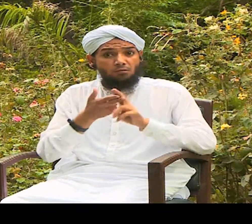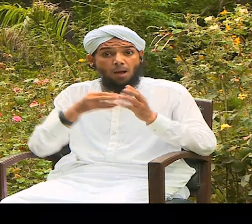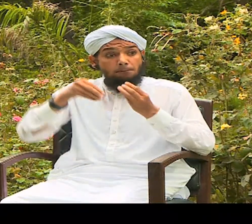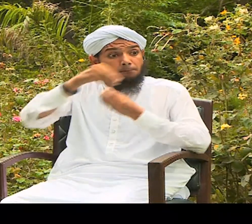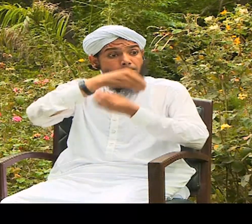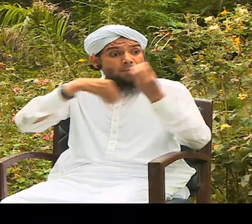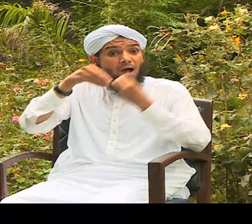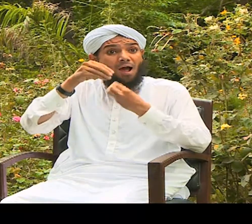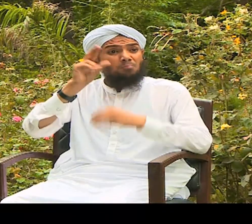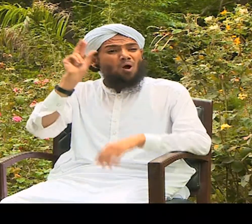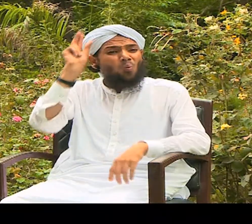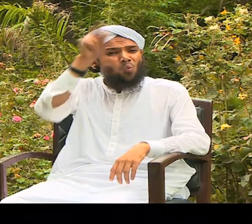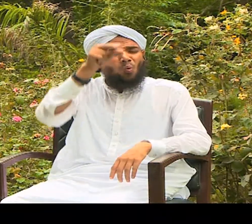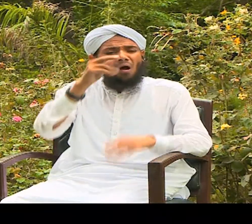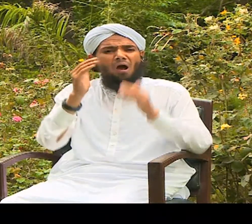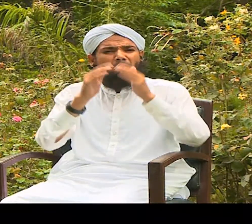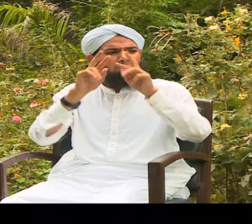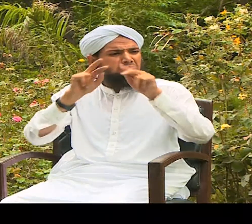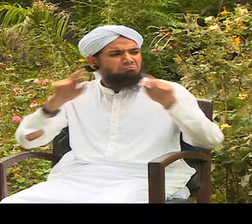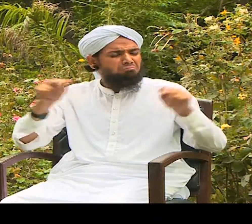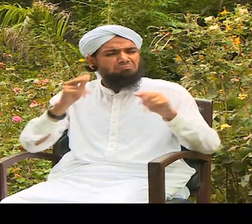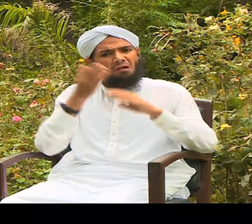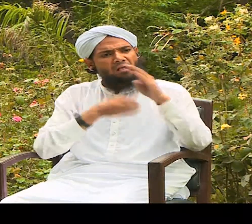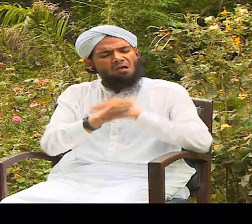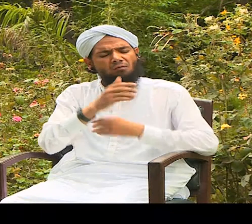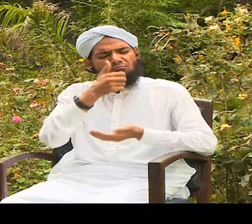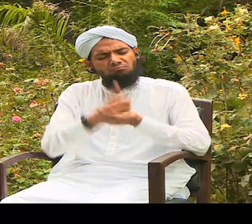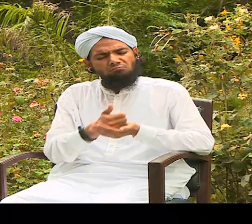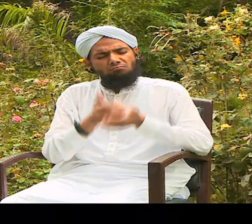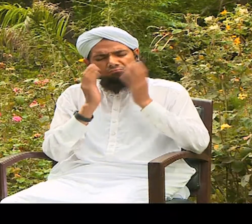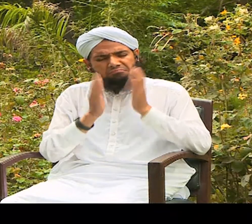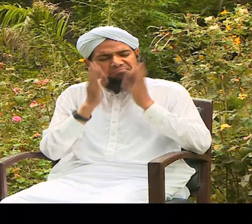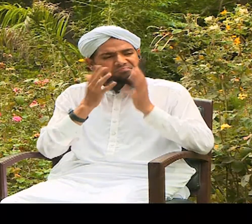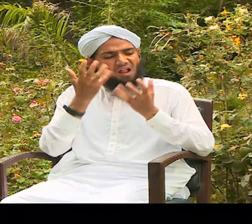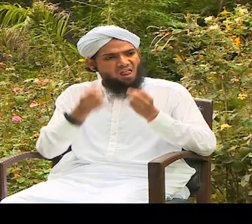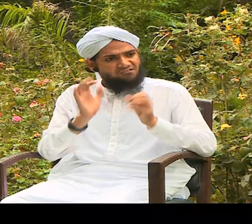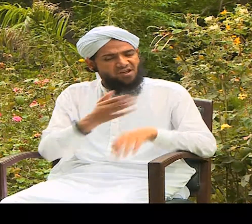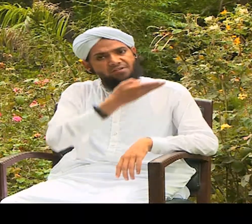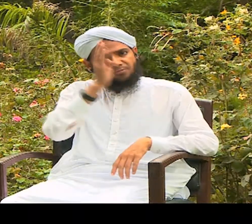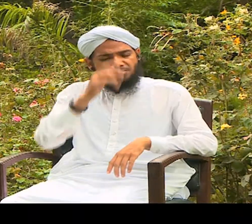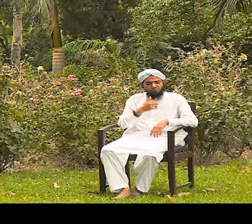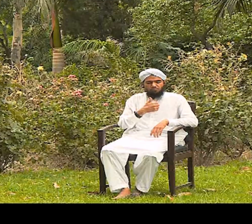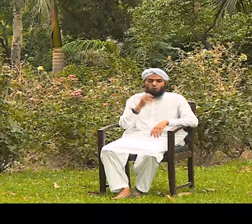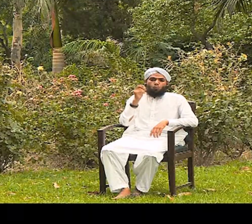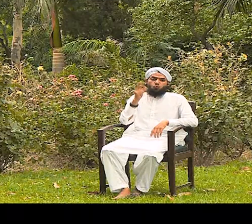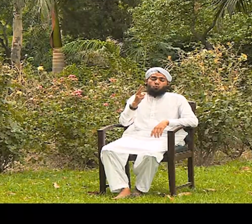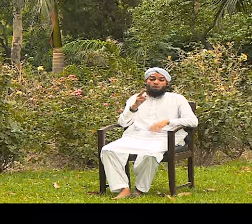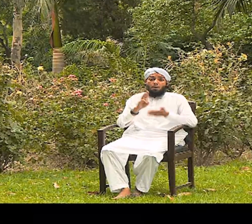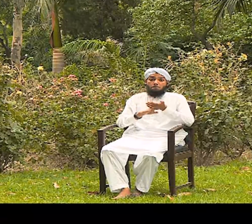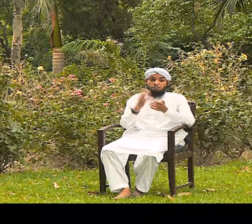ہو تو مکہ مکرمہ کے کسی ٹوٹے پھوٹے مکان میں تلاش کرو، وہ ایسی ہی جگہوں میں رہتا ہے۔ ان لوگوں سے یہ معلومات حاصل